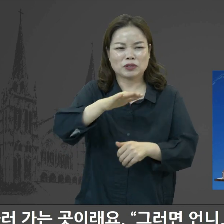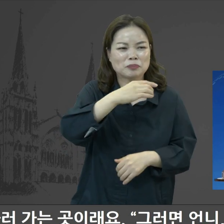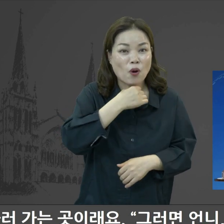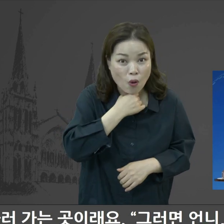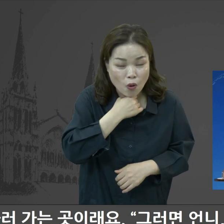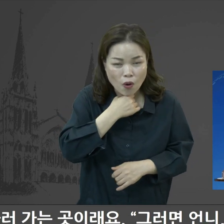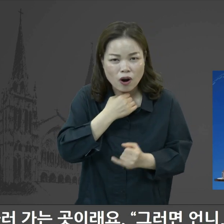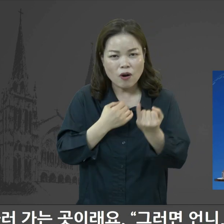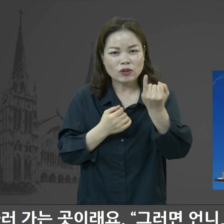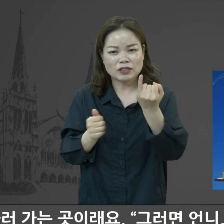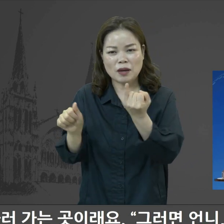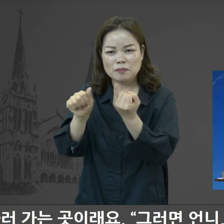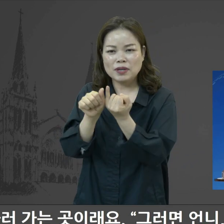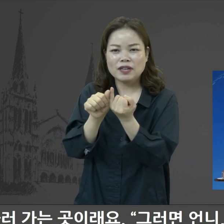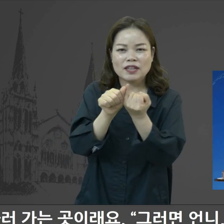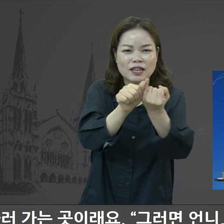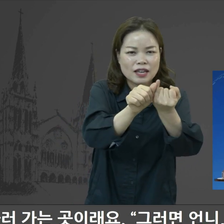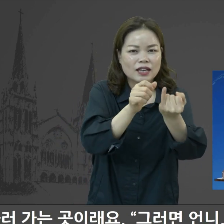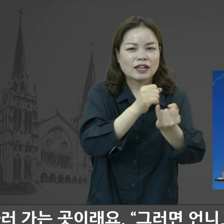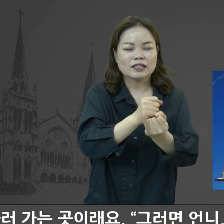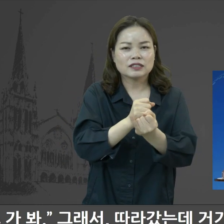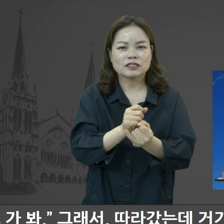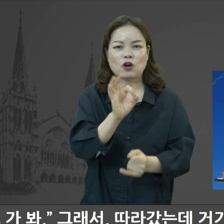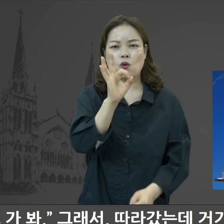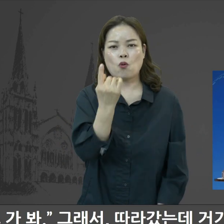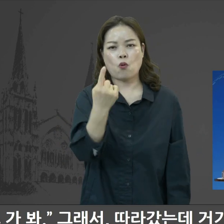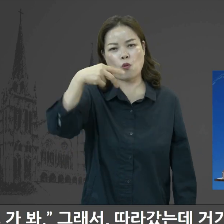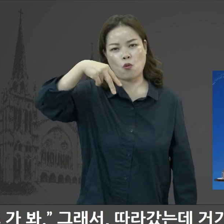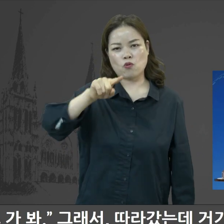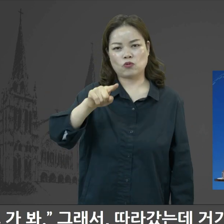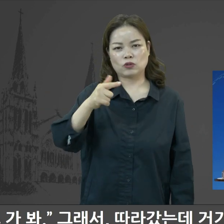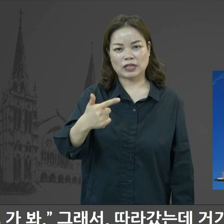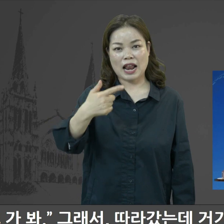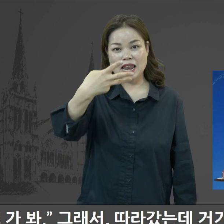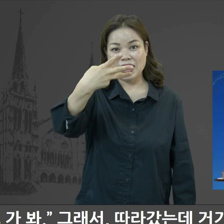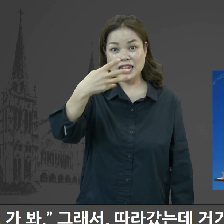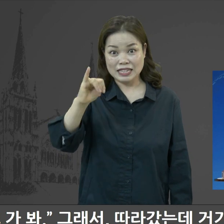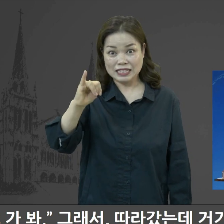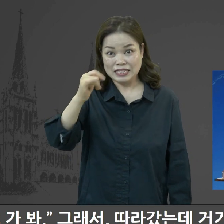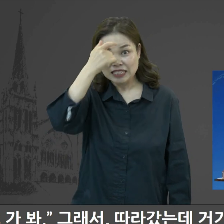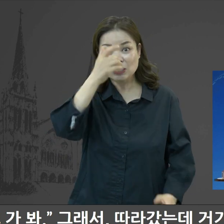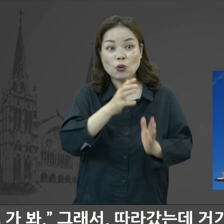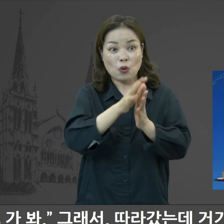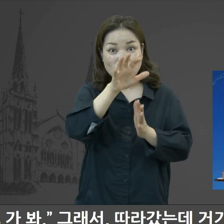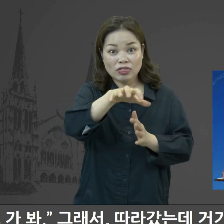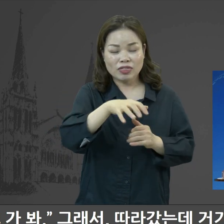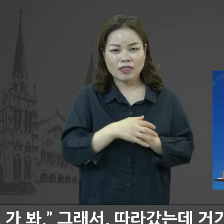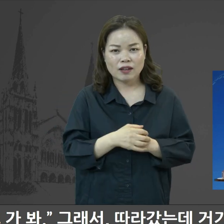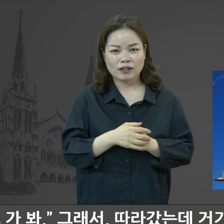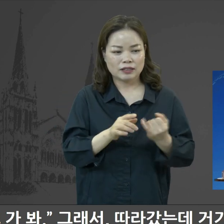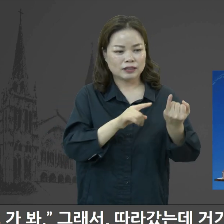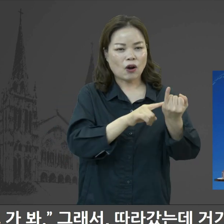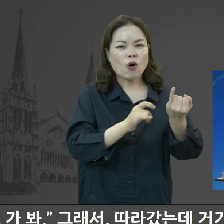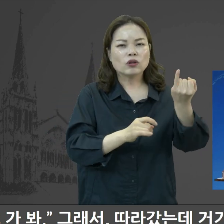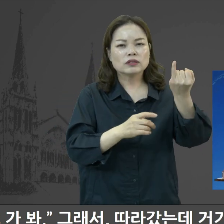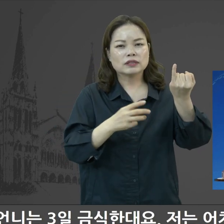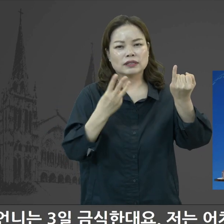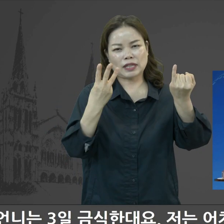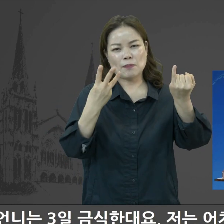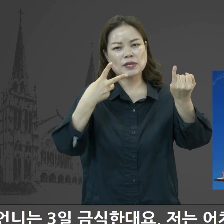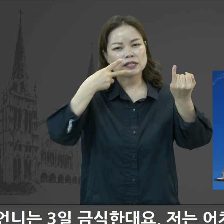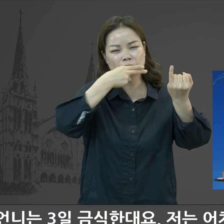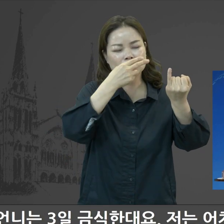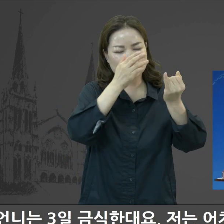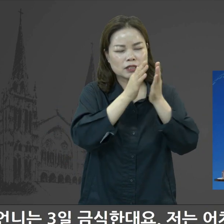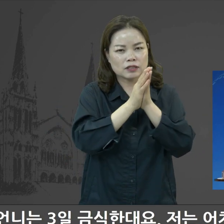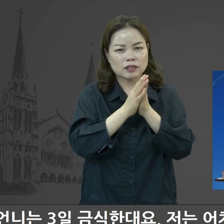그래갖고 따라갔는데 거기가 오살리 금식기도원이었어요. 언니는 3일 금식한대요. 저는 어차피 물도 못 먹는 상황이기